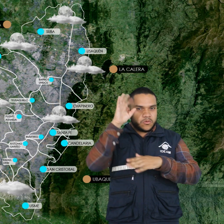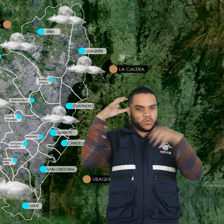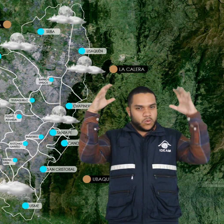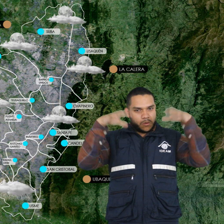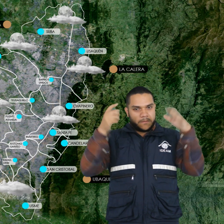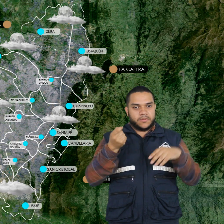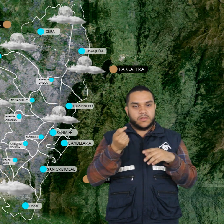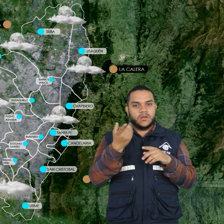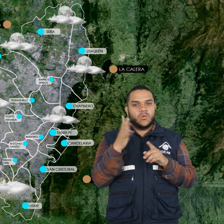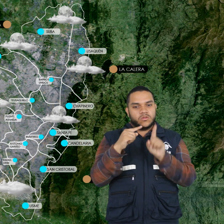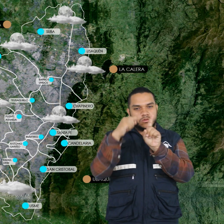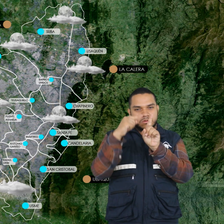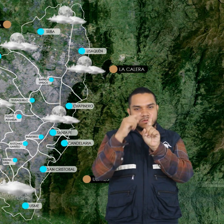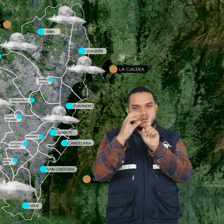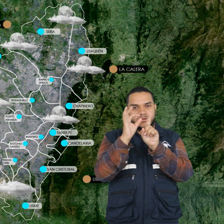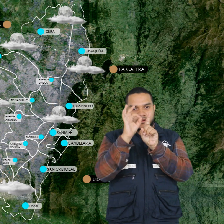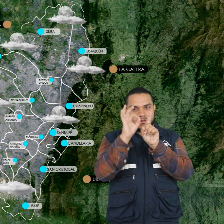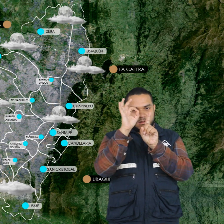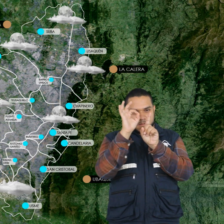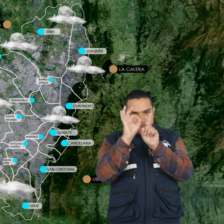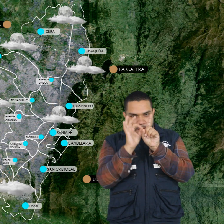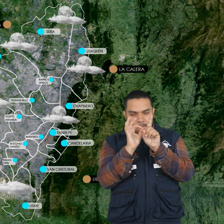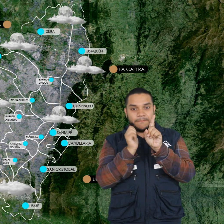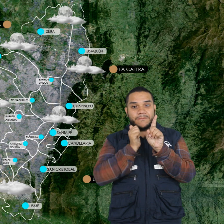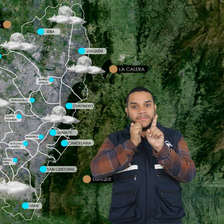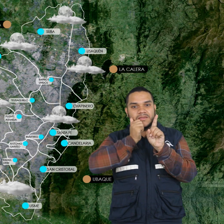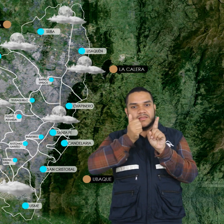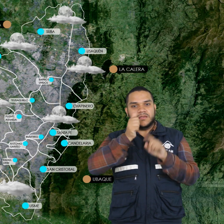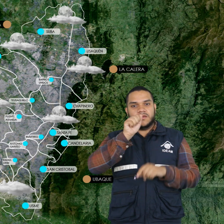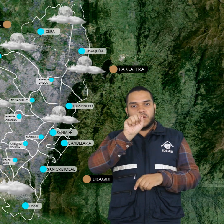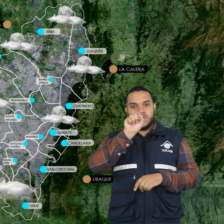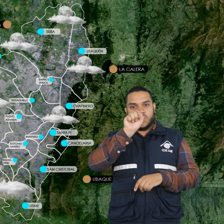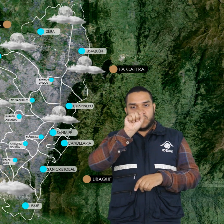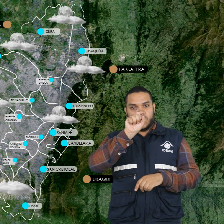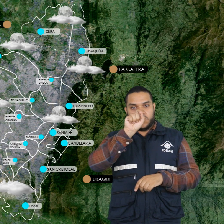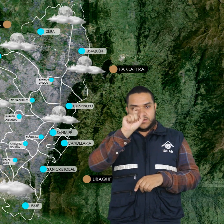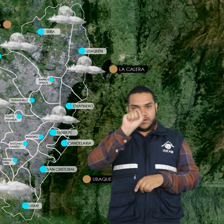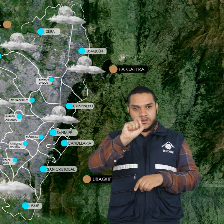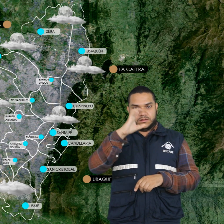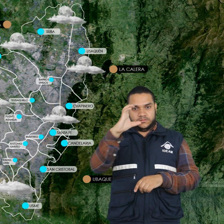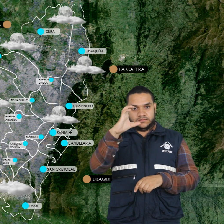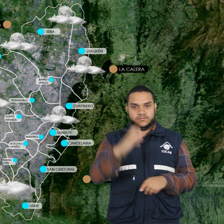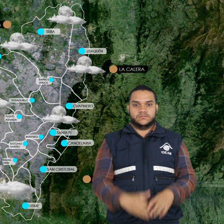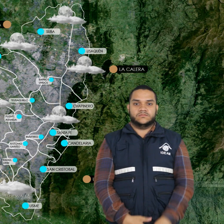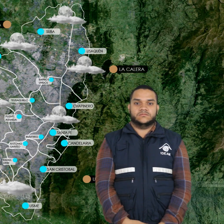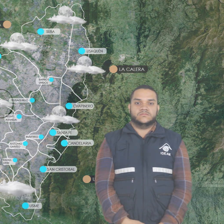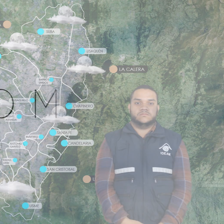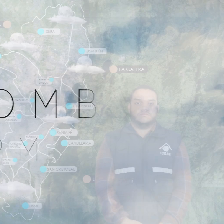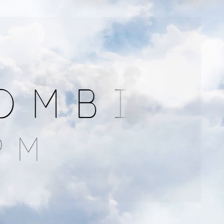La temperatura mínima del aire para el día de mañana se aproximará a los 11 grados Celsius.